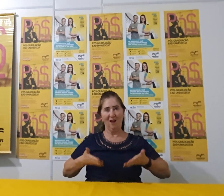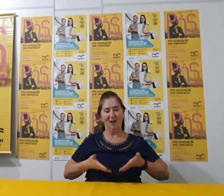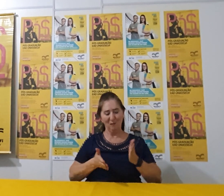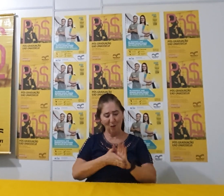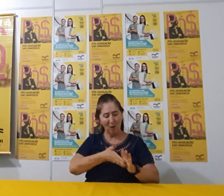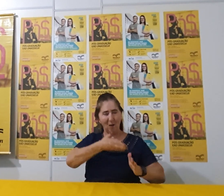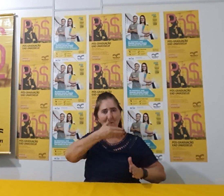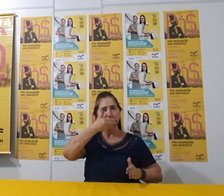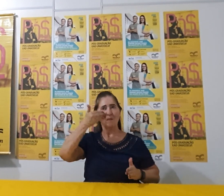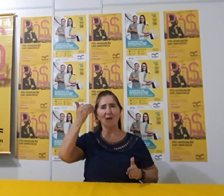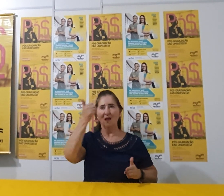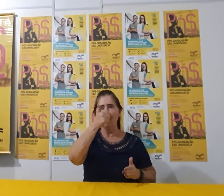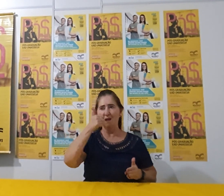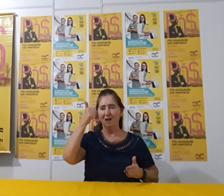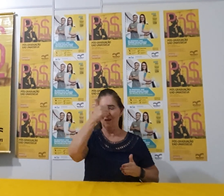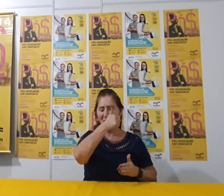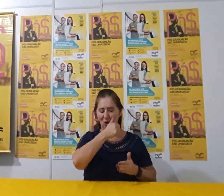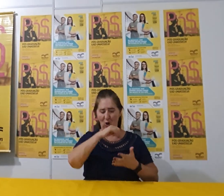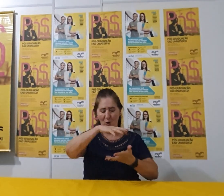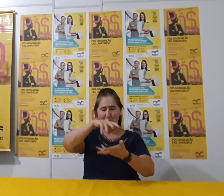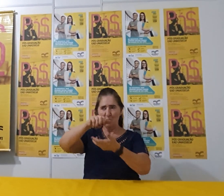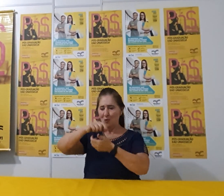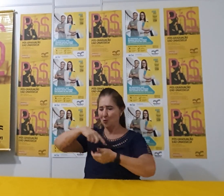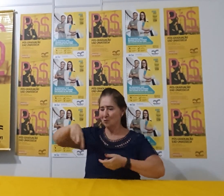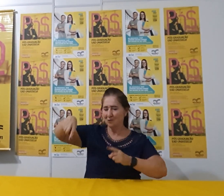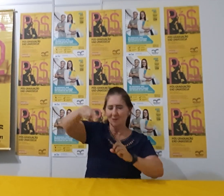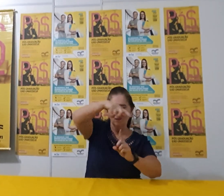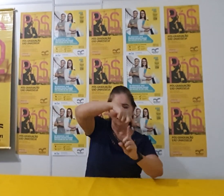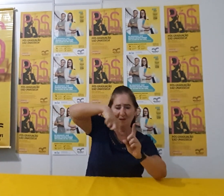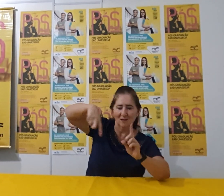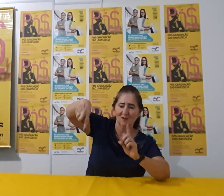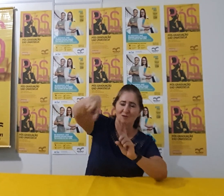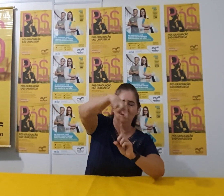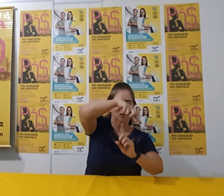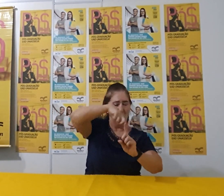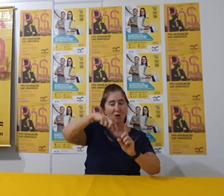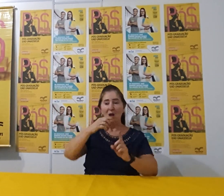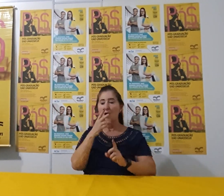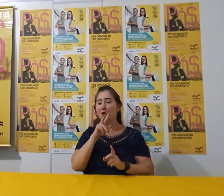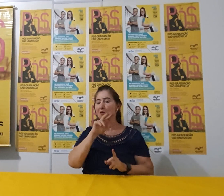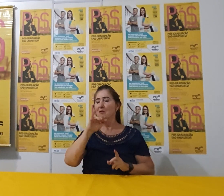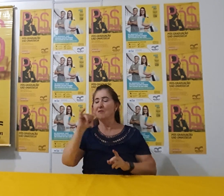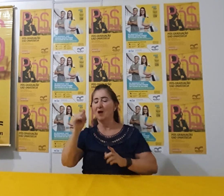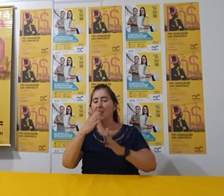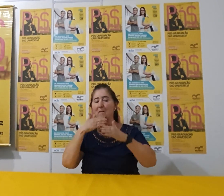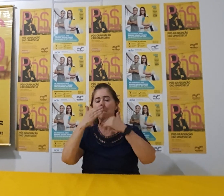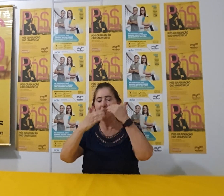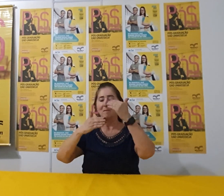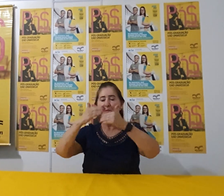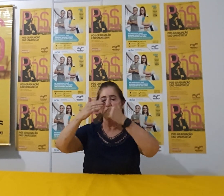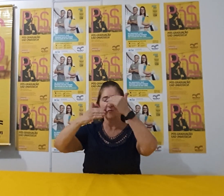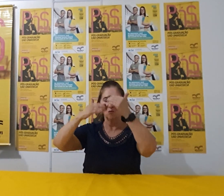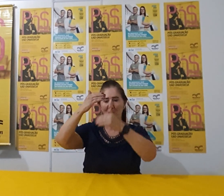leitura de mundo ao seu redor. Isso contribuirá para a sua formação enquanto